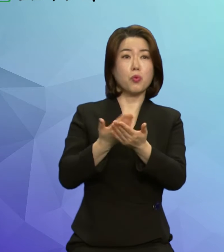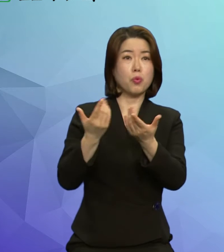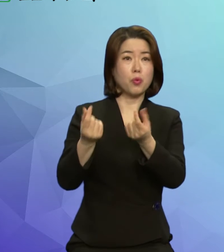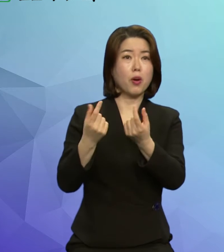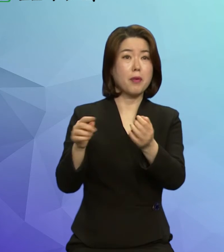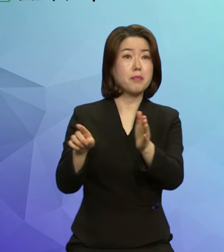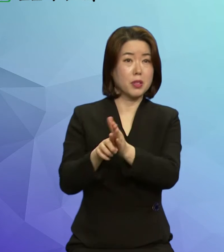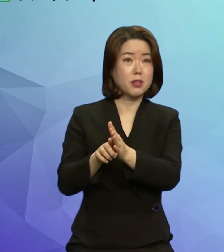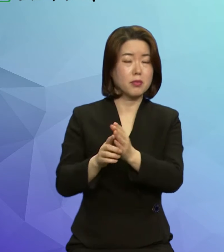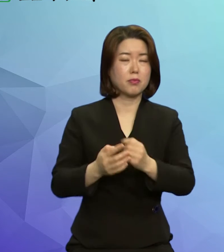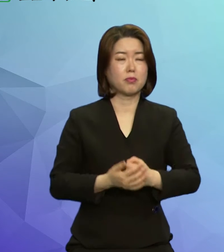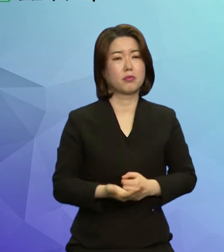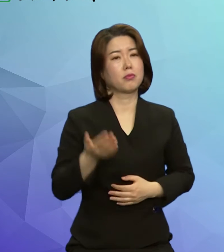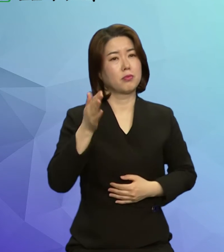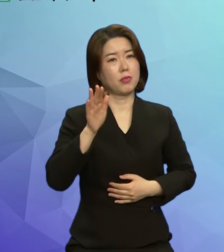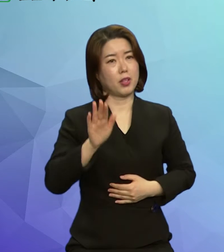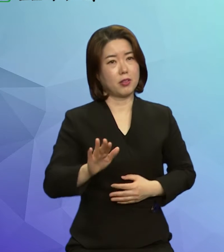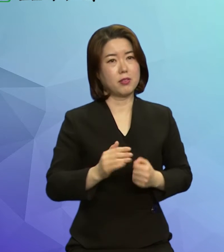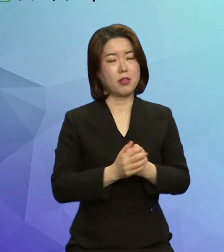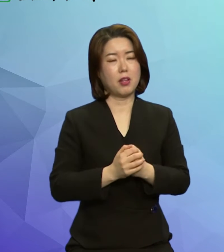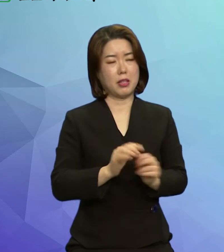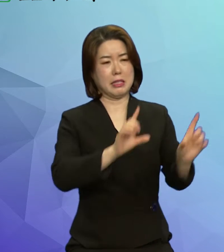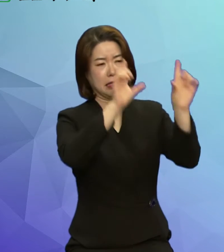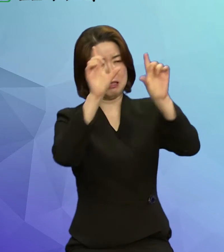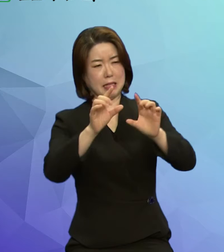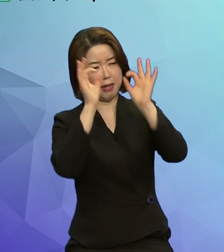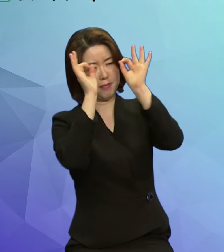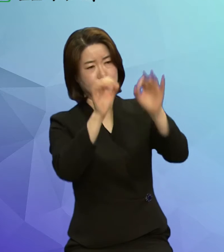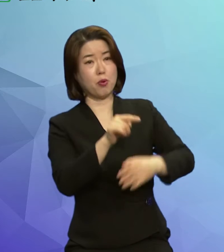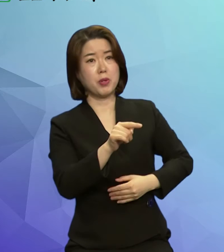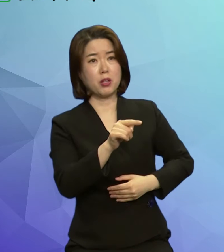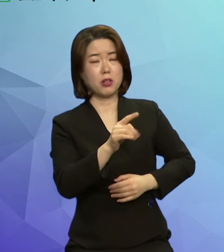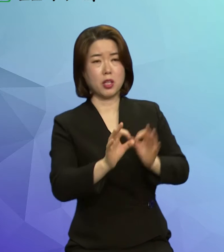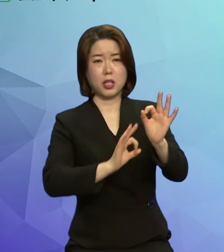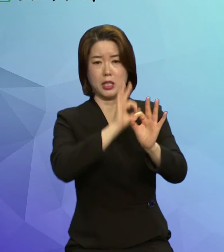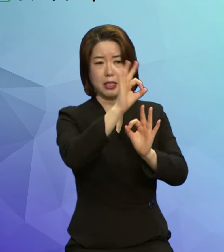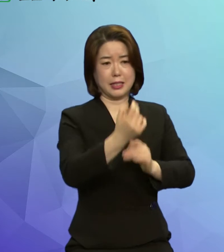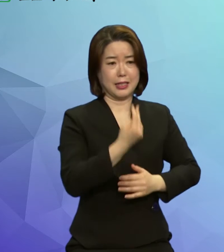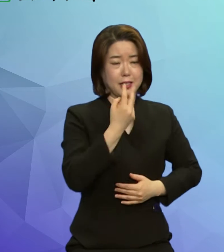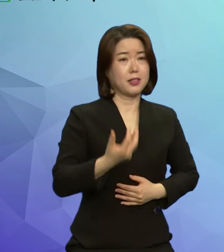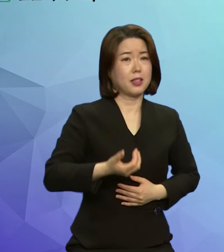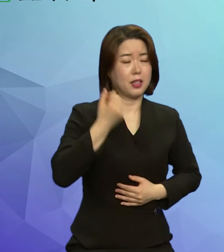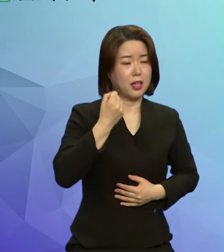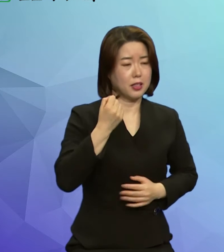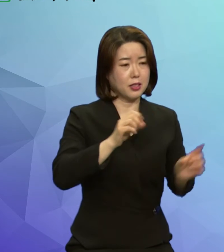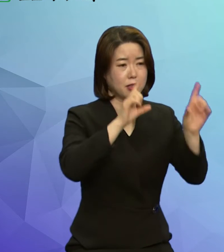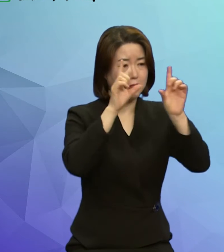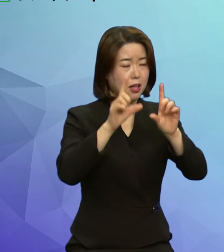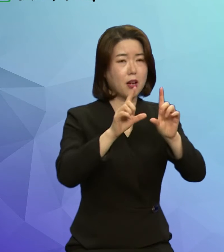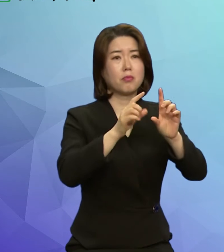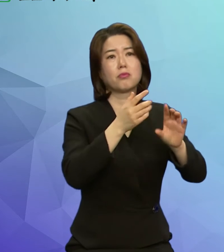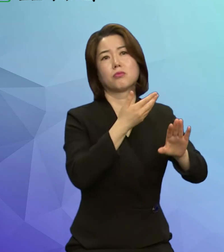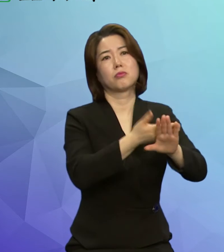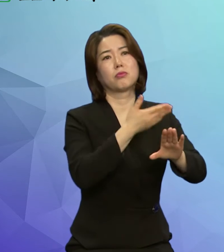믿음은. 그런데 삶이 영생을 소유한 사람의 삶이